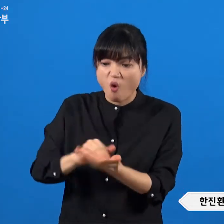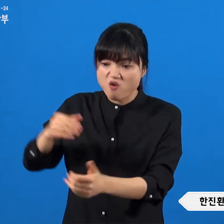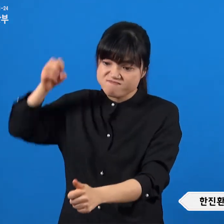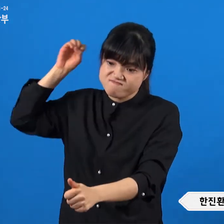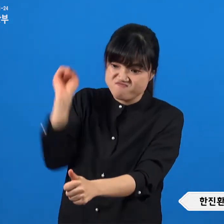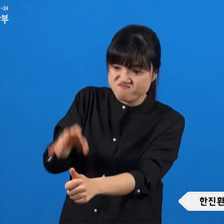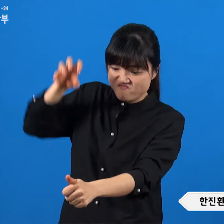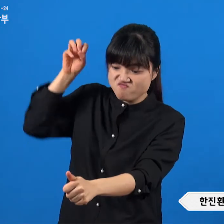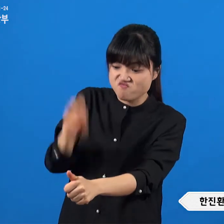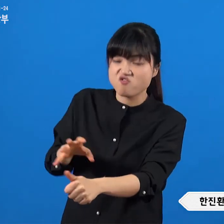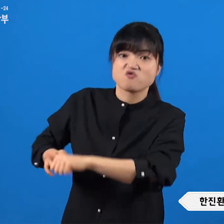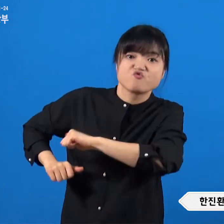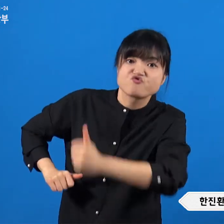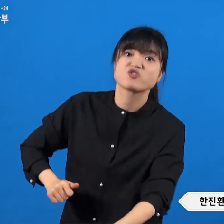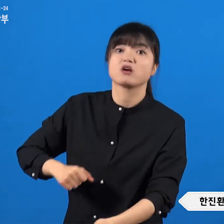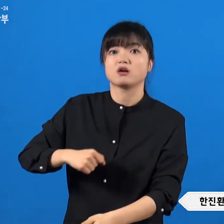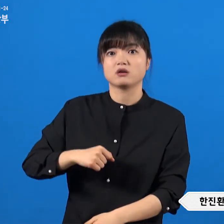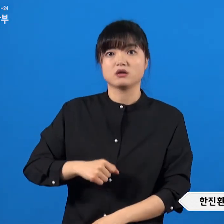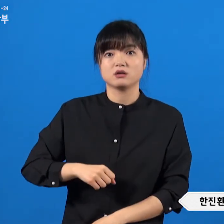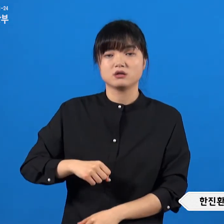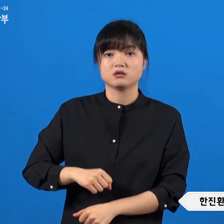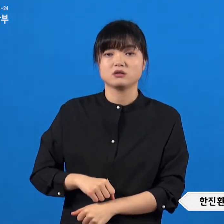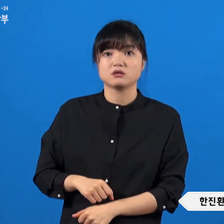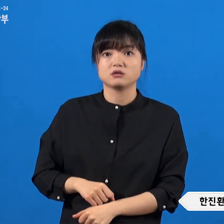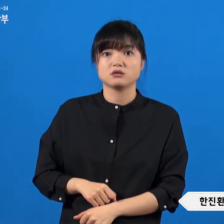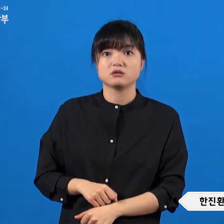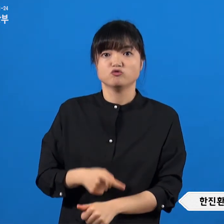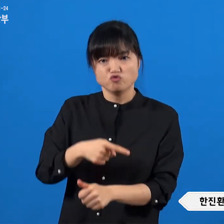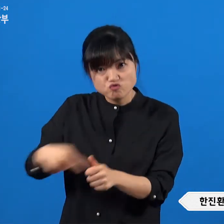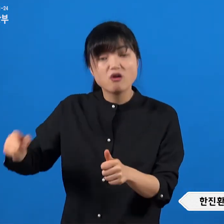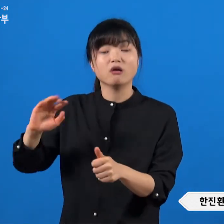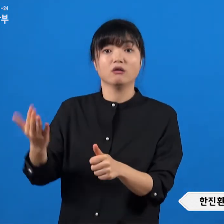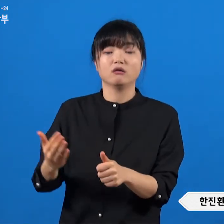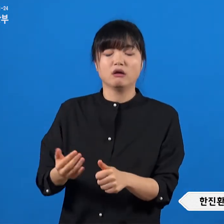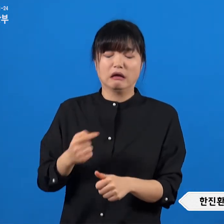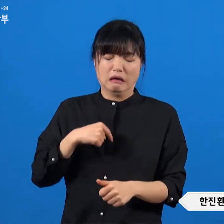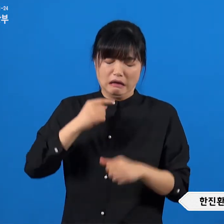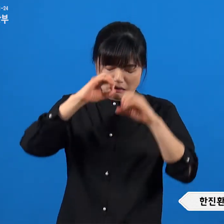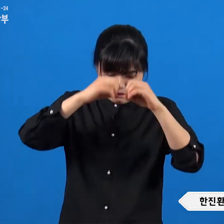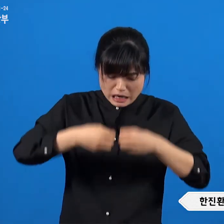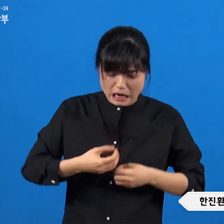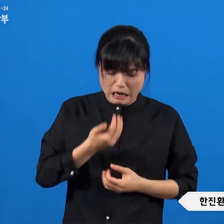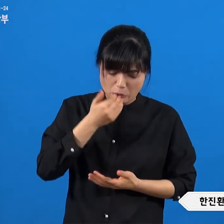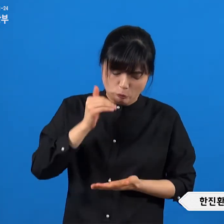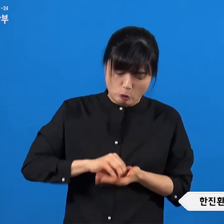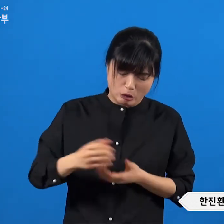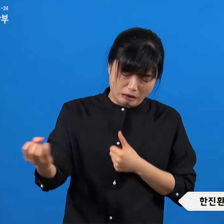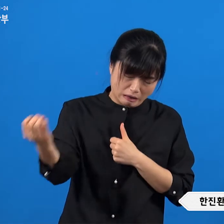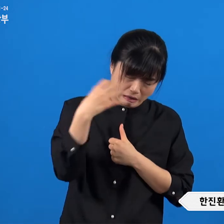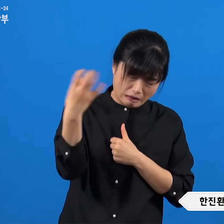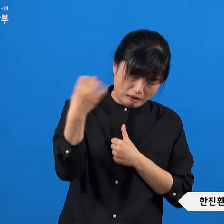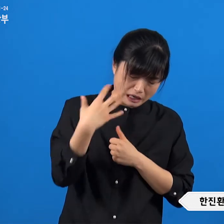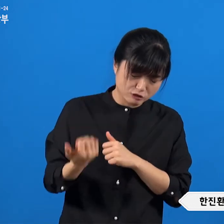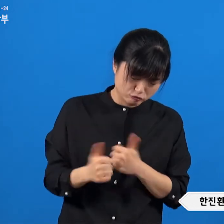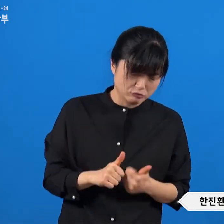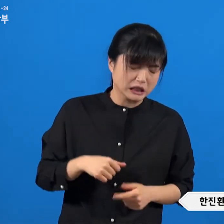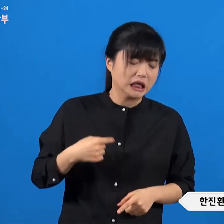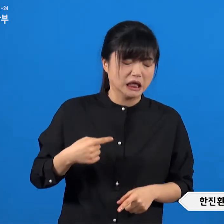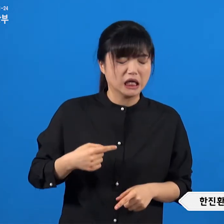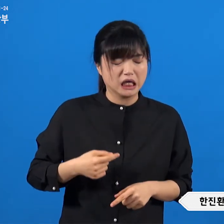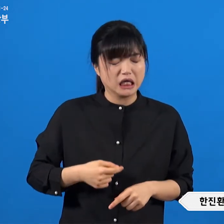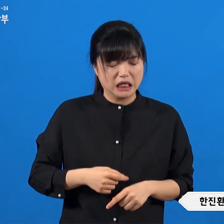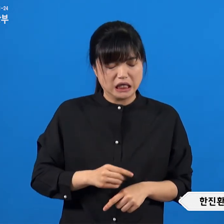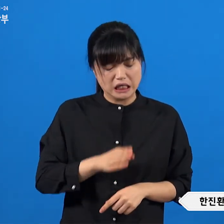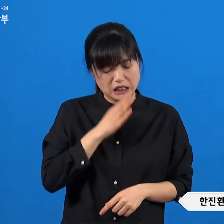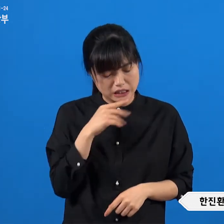있습니다. 자기가 그동안 한 짓을 다 생각해 보면 자기는 돌에 맞아 죽어도 싸다 하는 것을 비로소